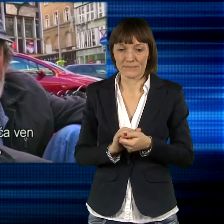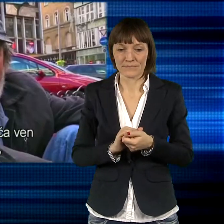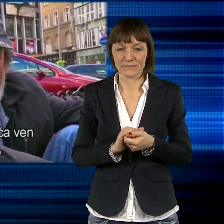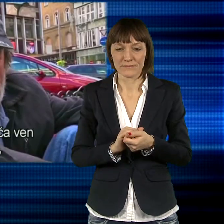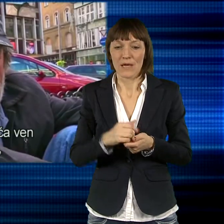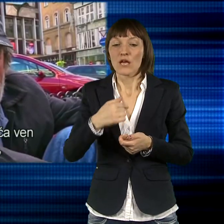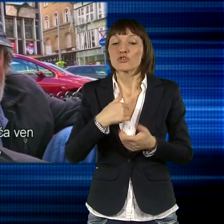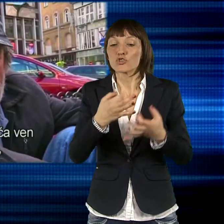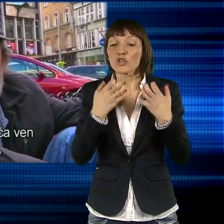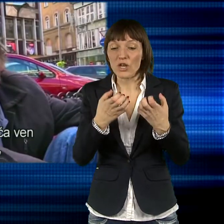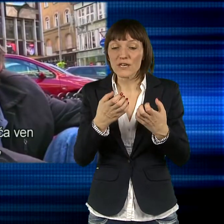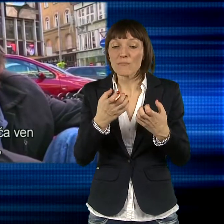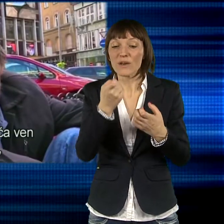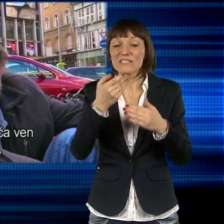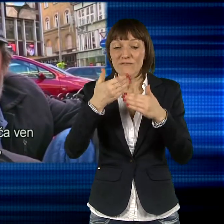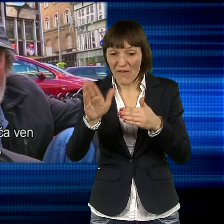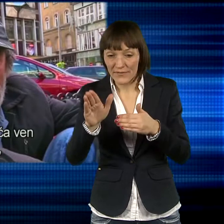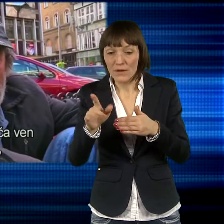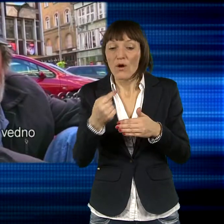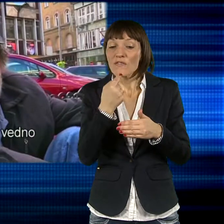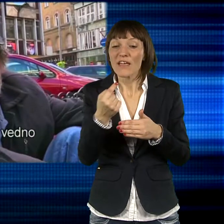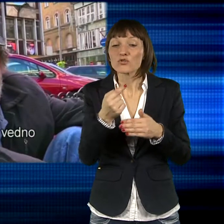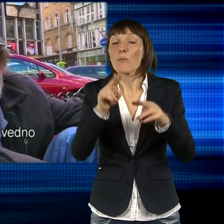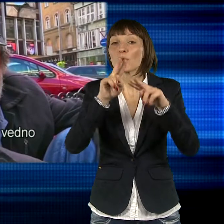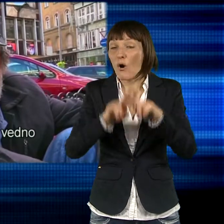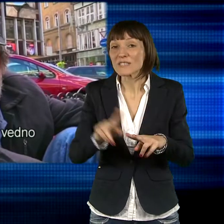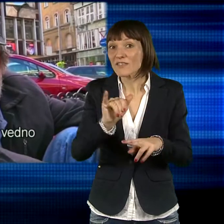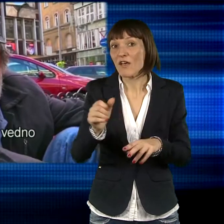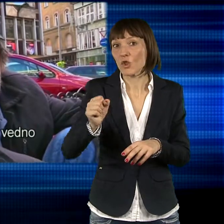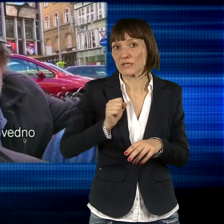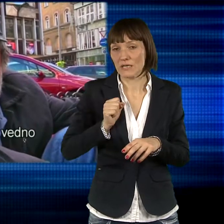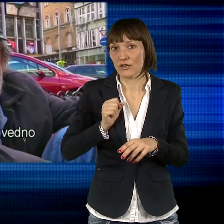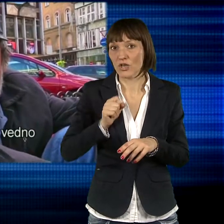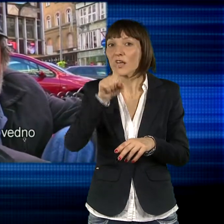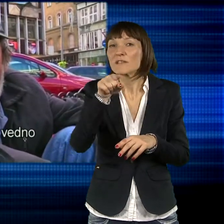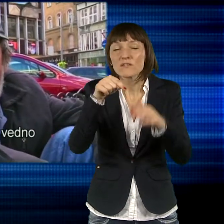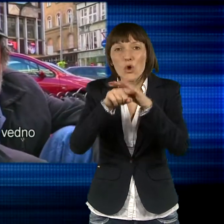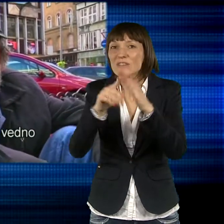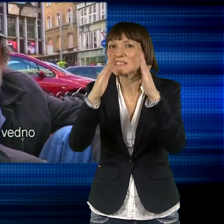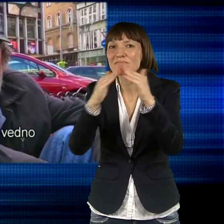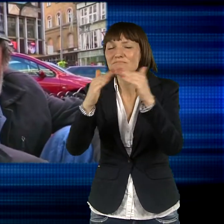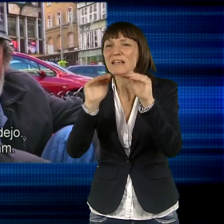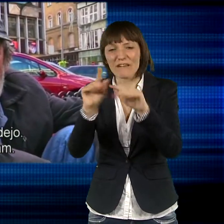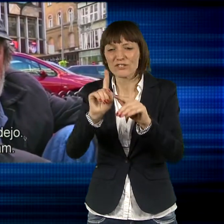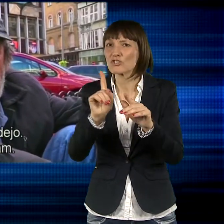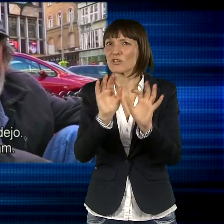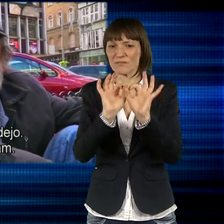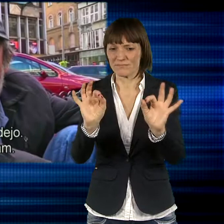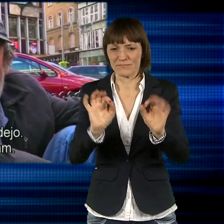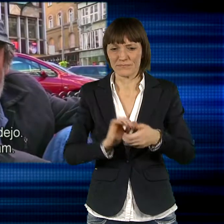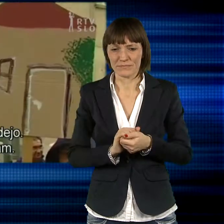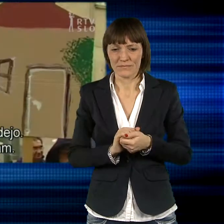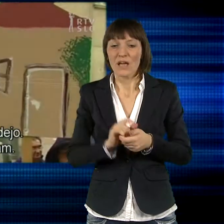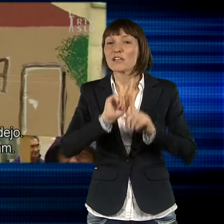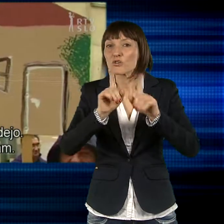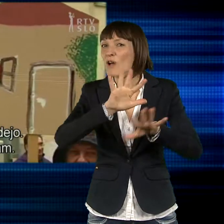rá akarunk gyújtani, akkor 1 ott marad, 2 kimegy. Mert ellopnak mindent.